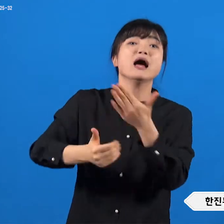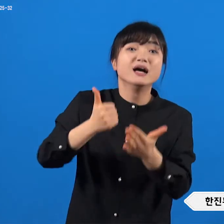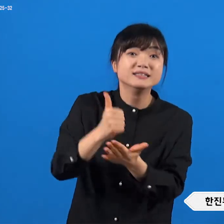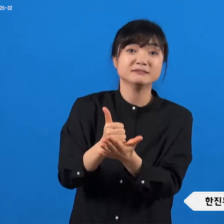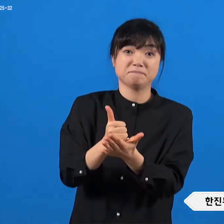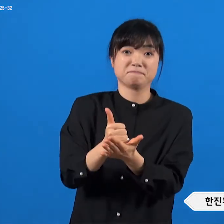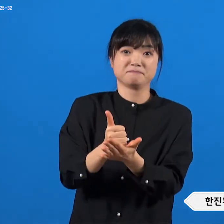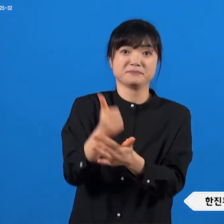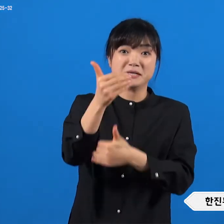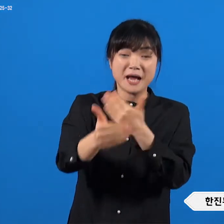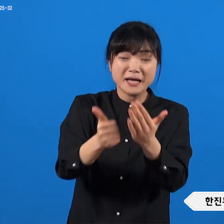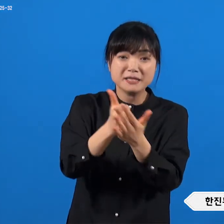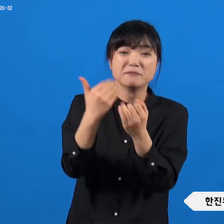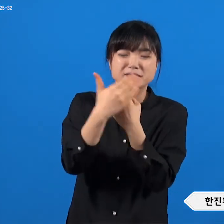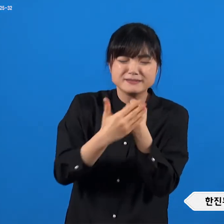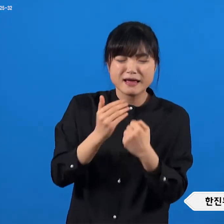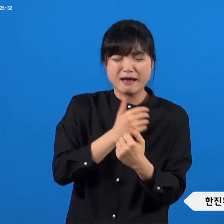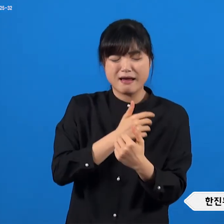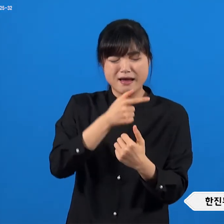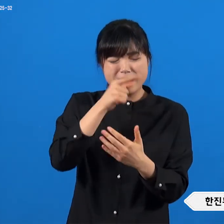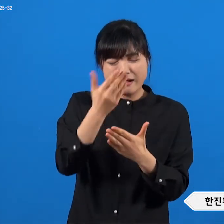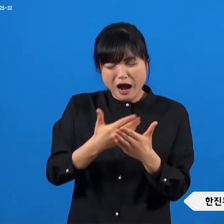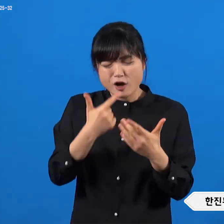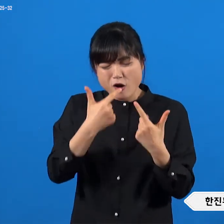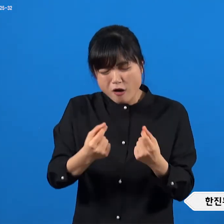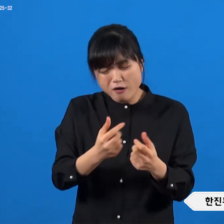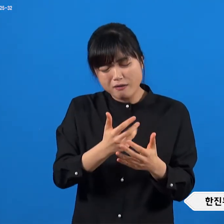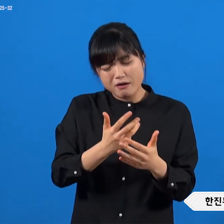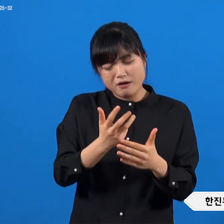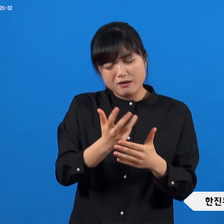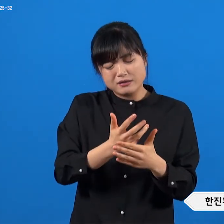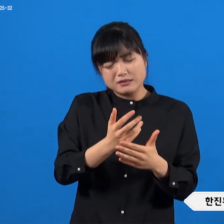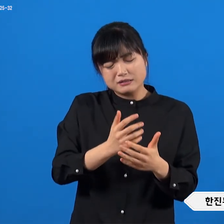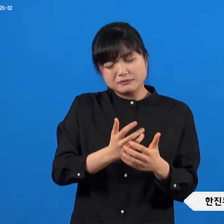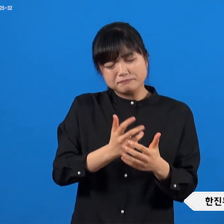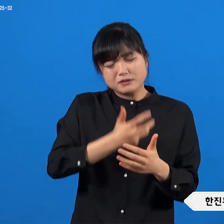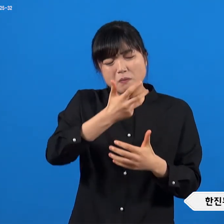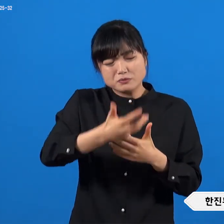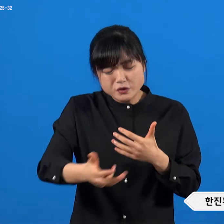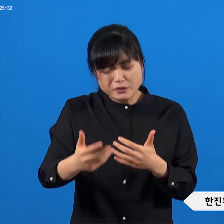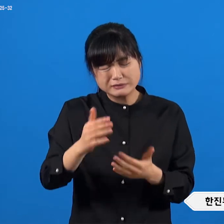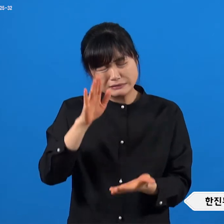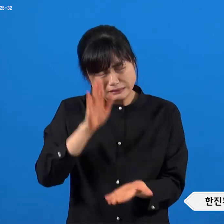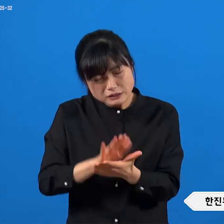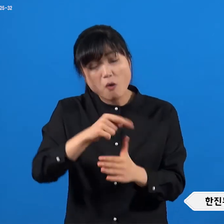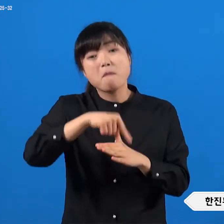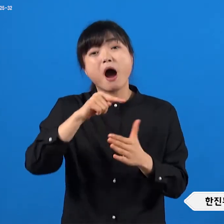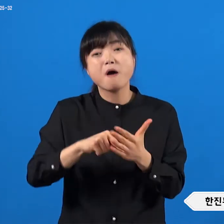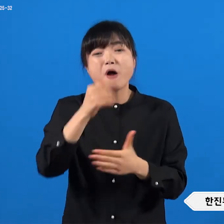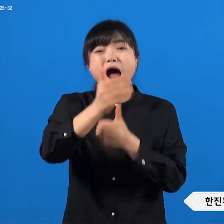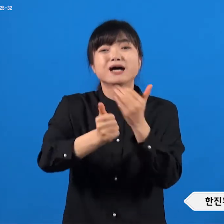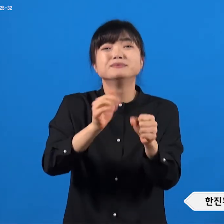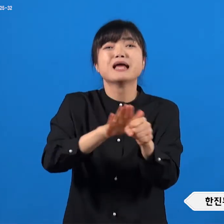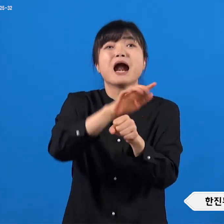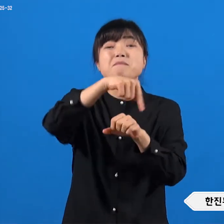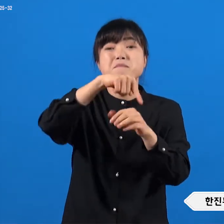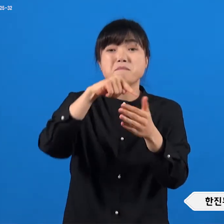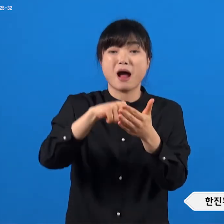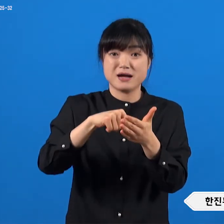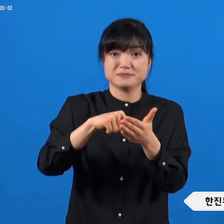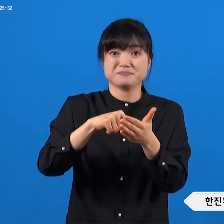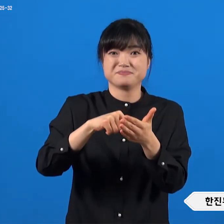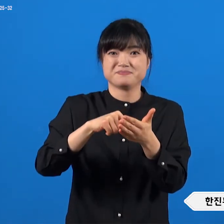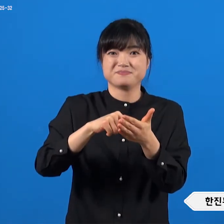하나님, 그 은혜가 내 속에 강물처럼 흘러 넘쳐서 그래서 뜨거운 마음으로 하나님을 사랑하는